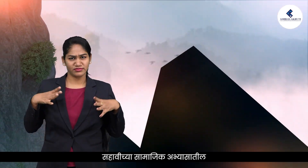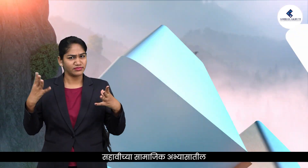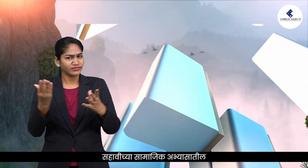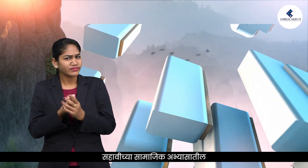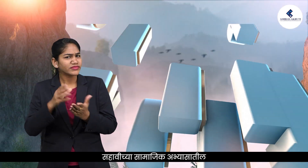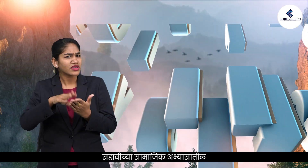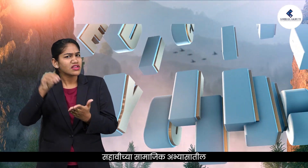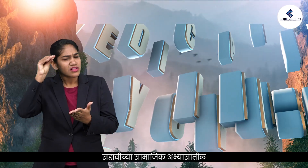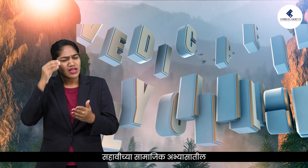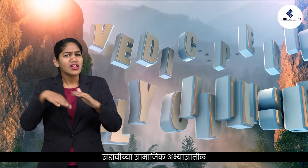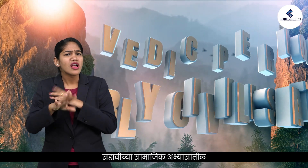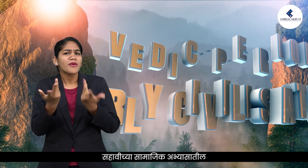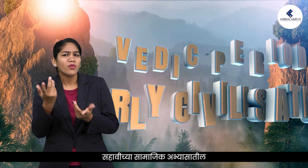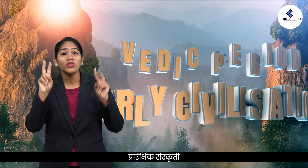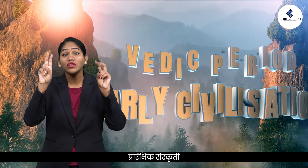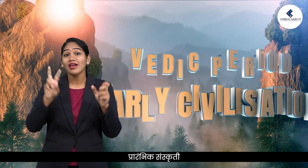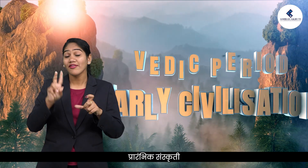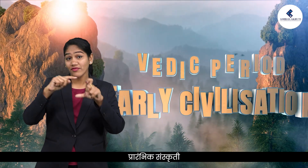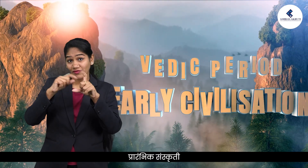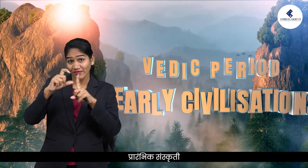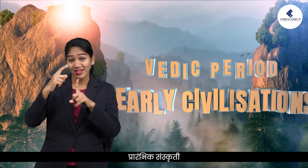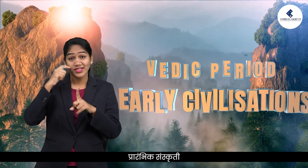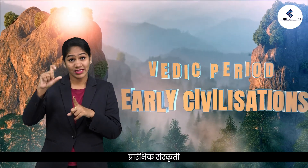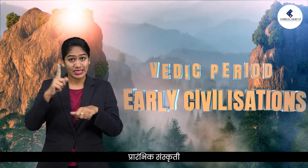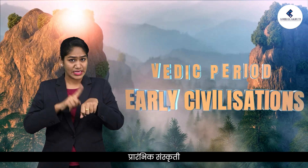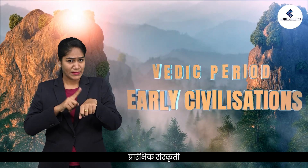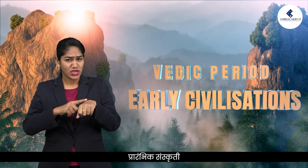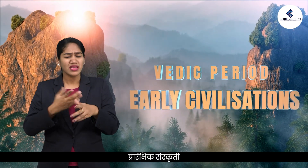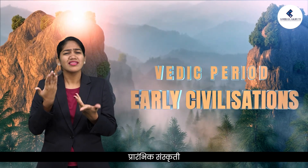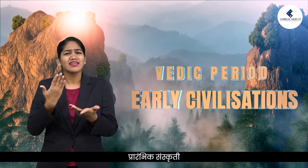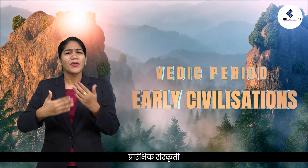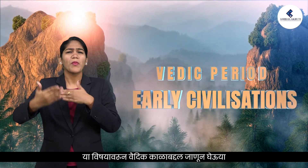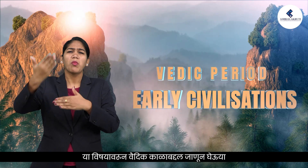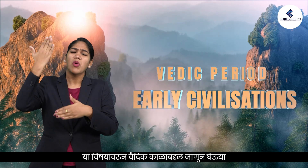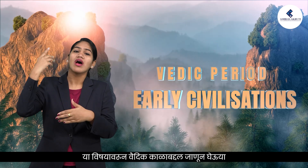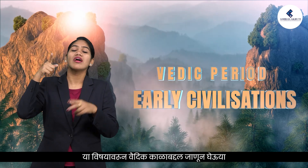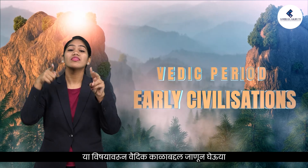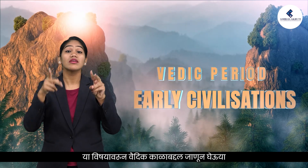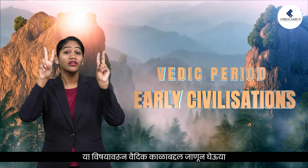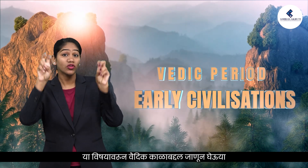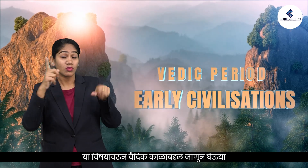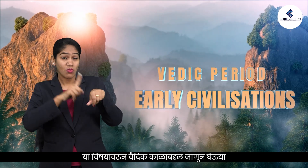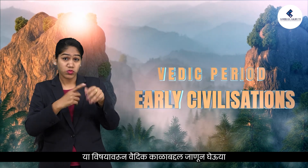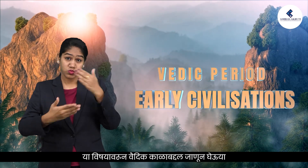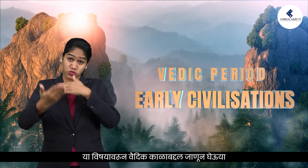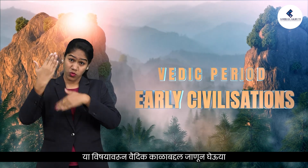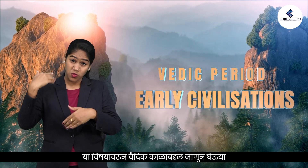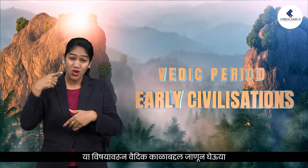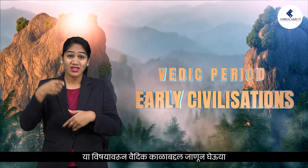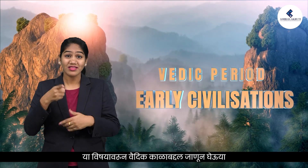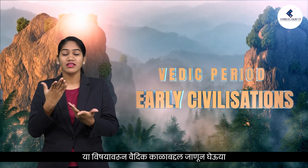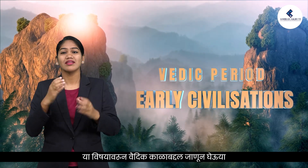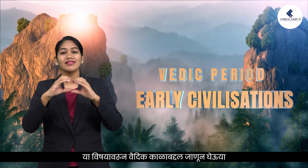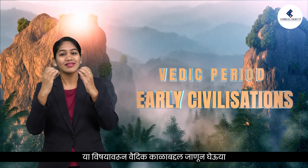सहावीच्या सामाजिक अभ्यासातील प्रारंभिक संस्कृती या विषयावरून वैदिक काळाबद्दल